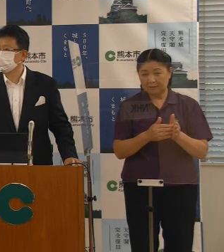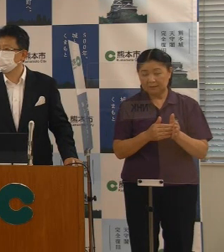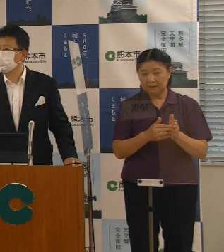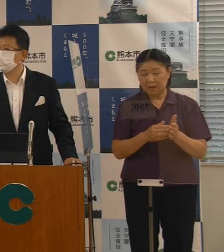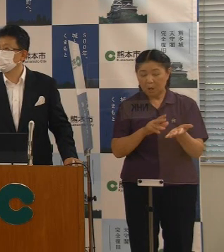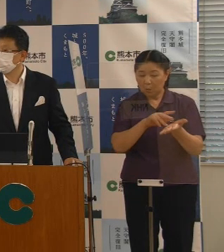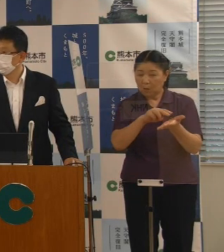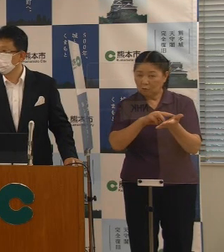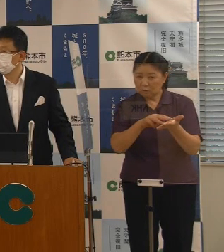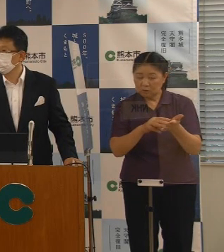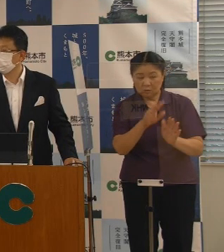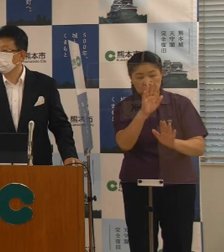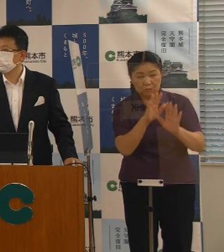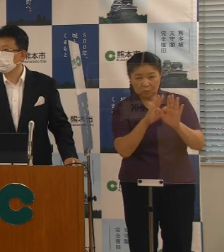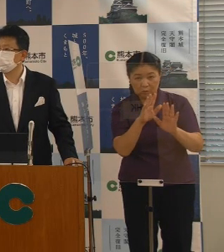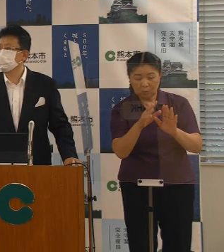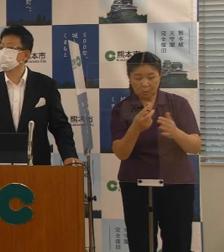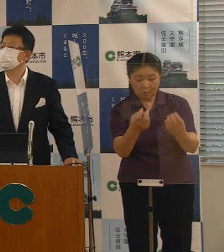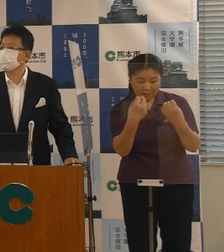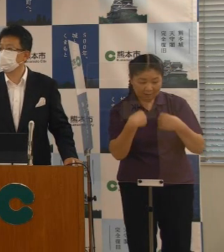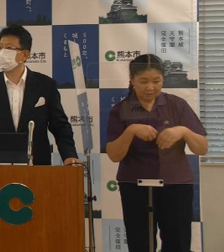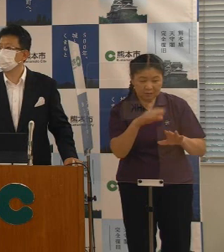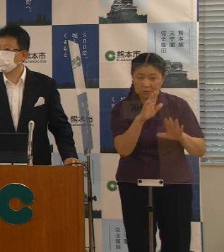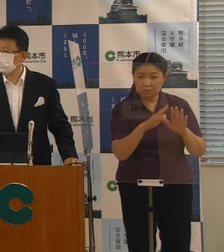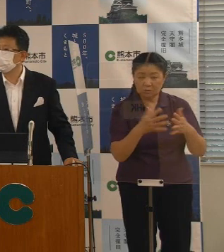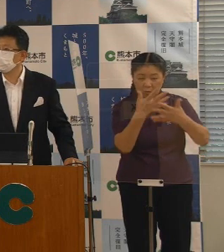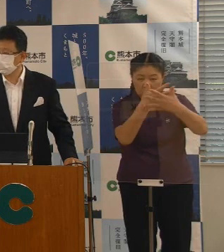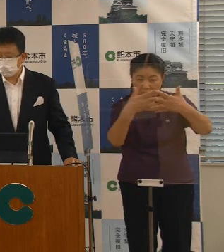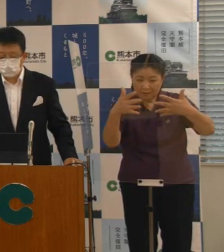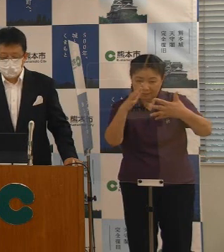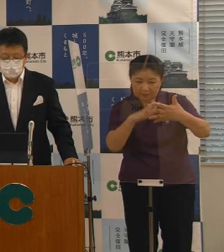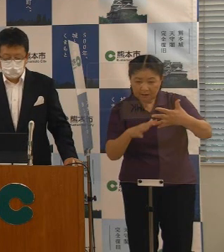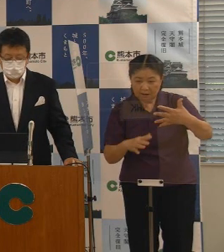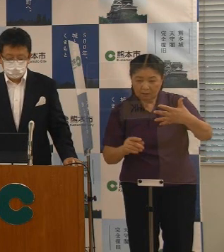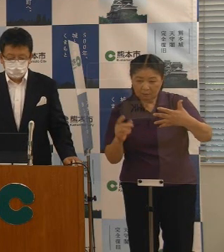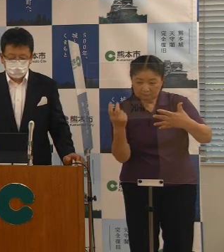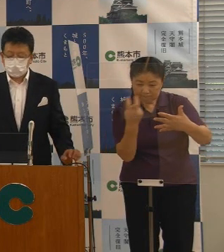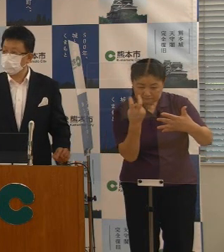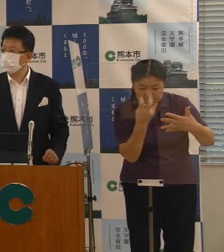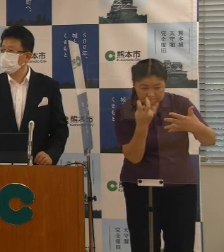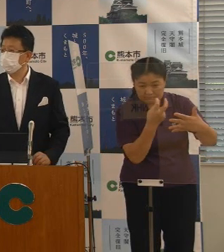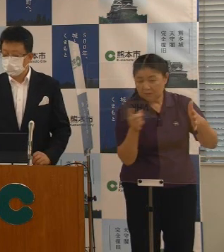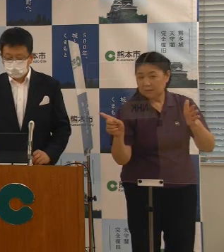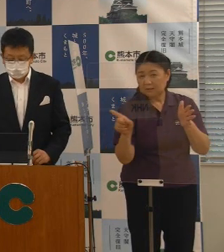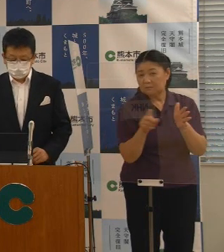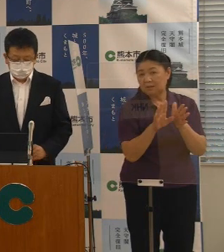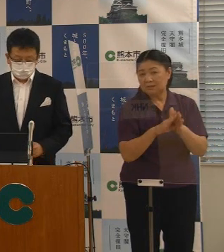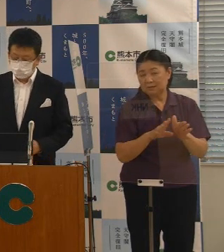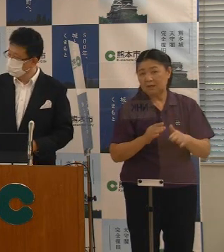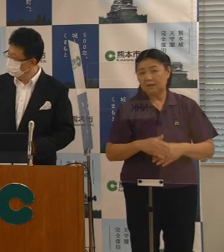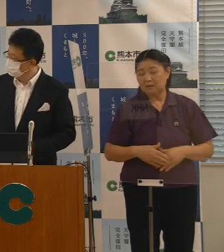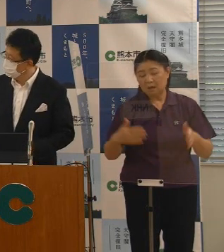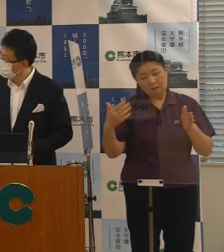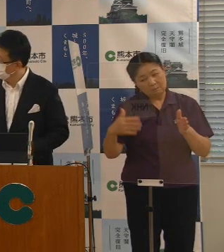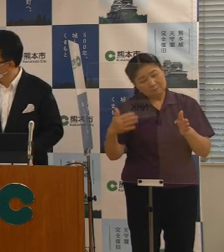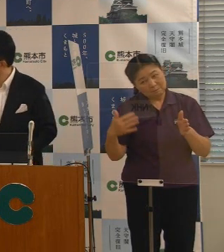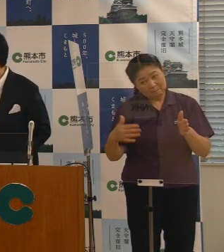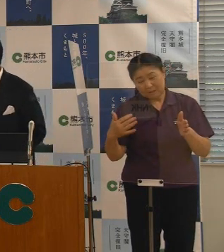ワクチンの状況とこの感染の状況についてデータを取ってまいりました。で、まあ、なかなかまだ